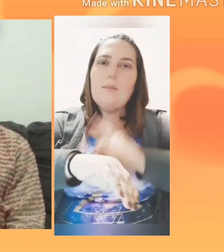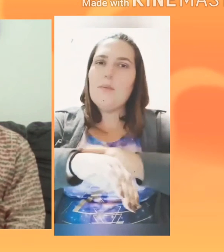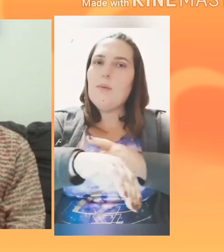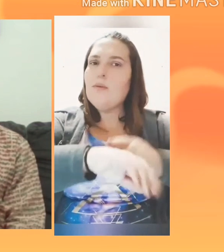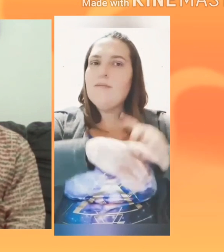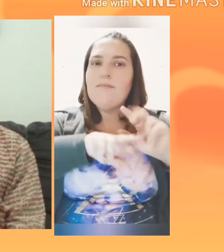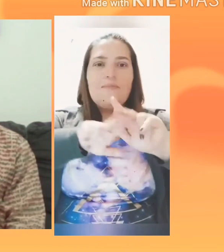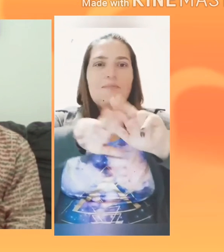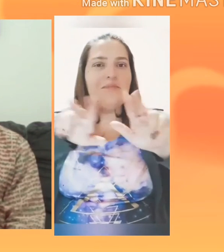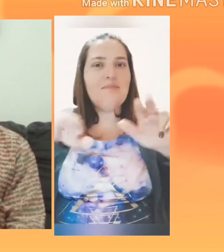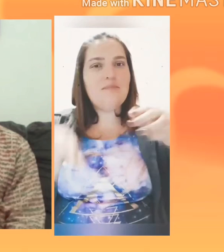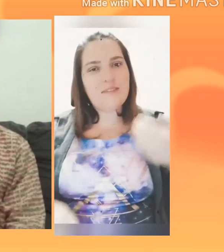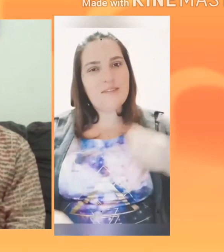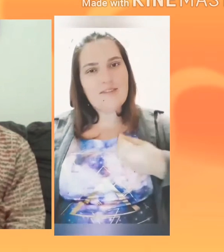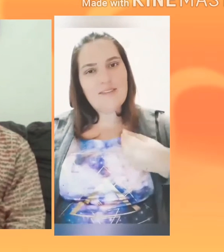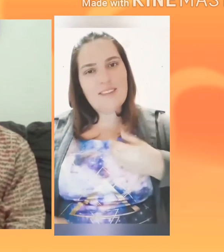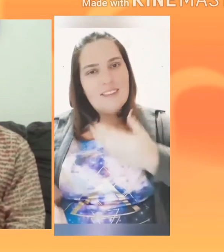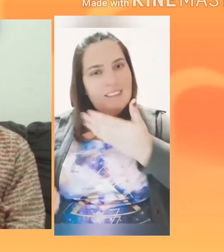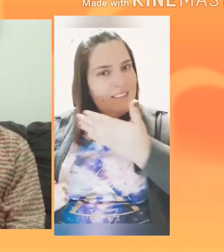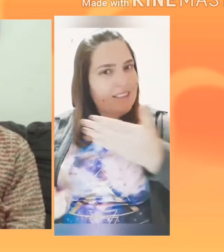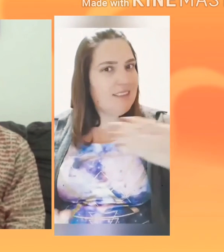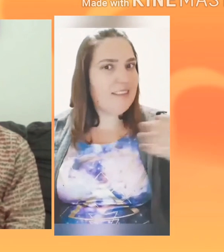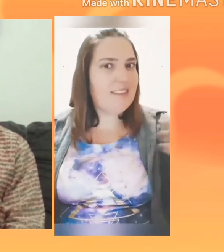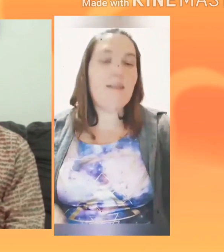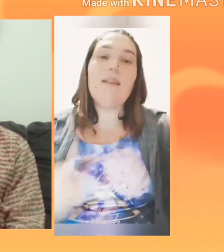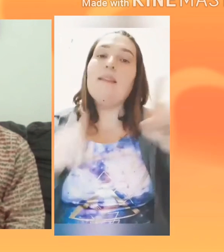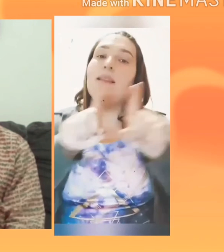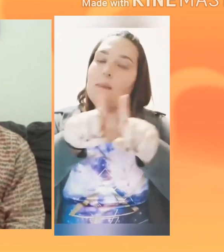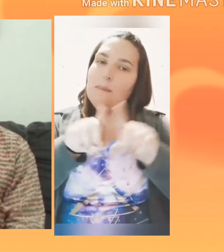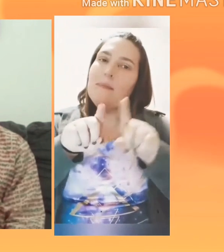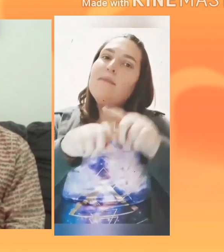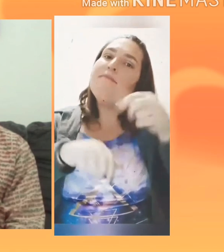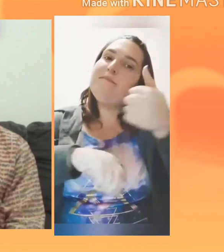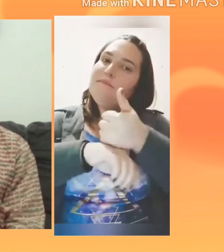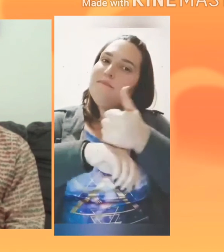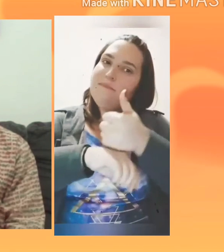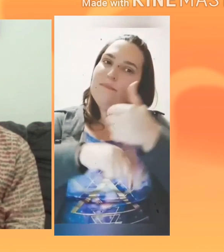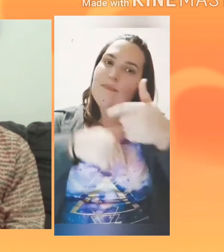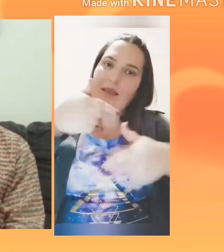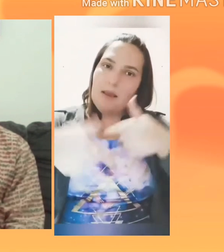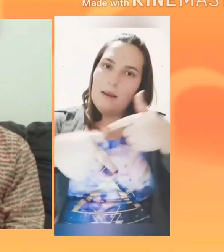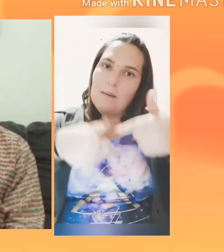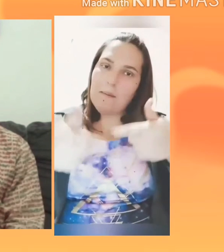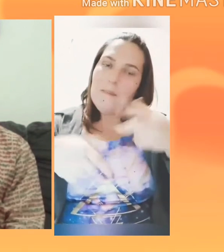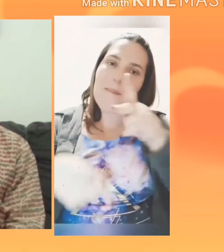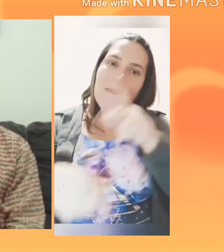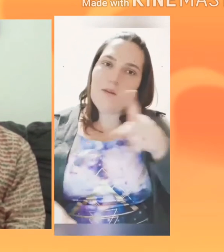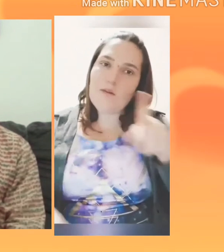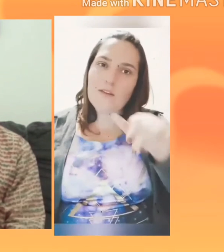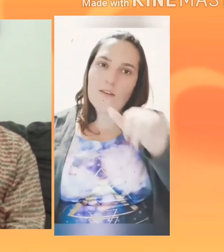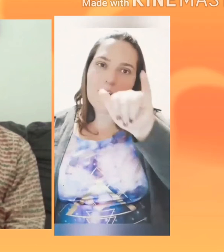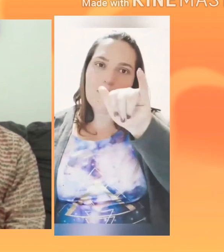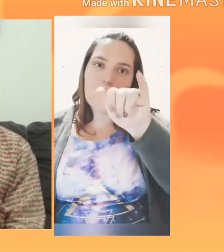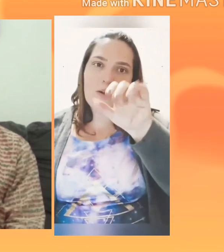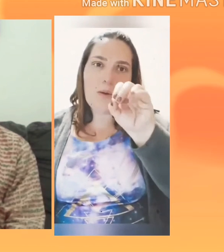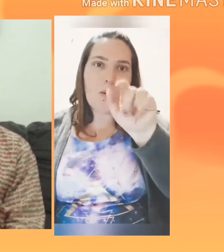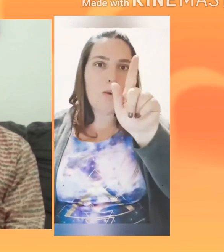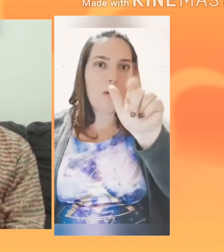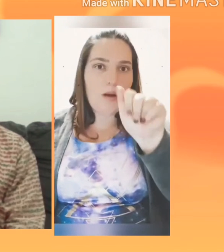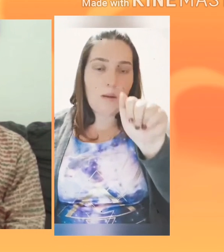minha vida e também seguido esse ofício como professor de yoga, muitas vezes inclusive